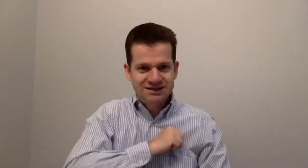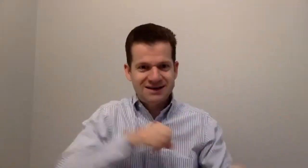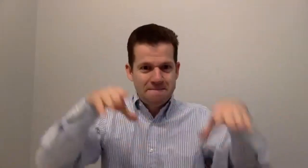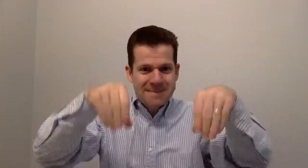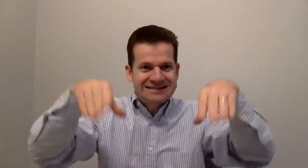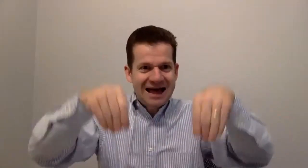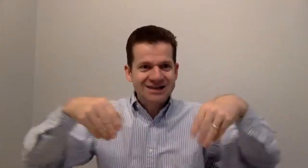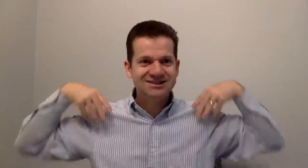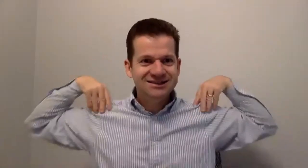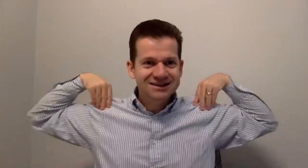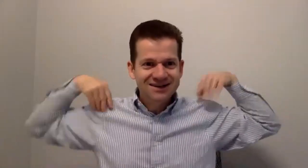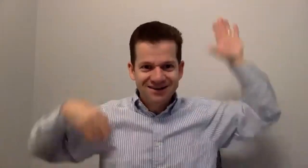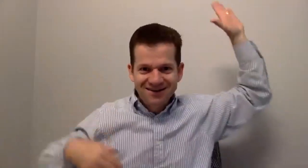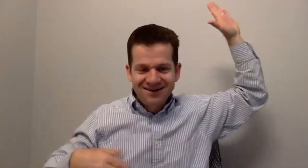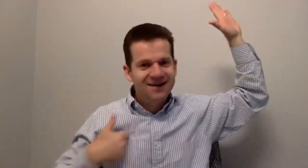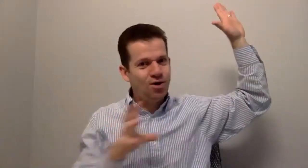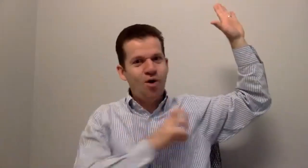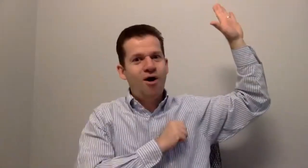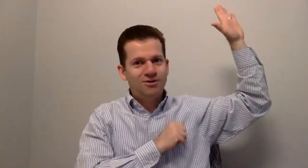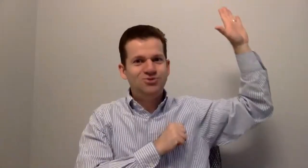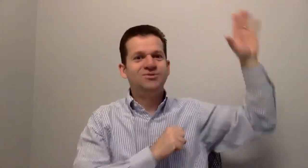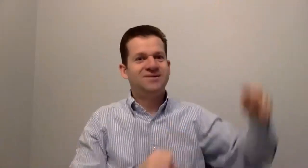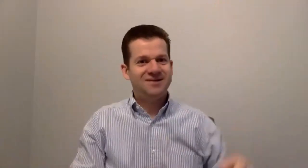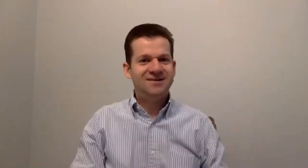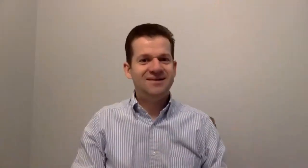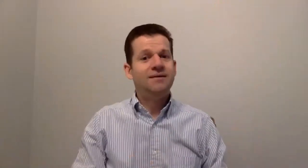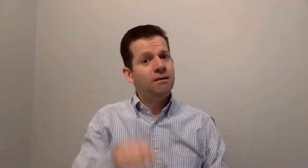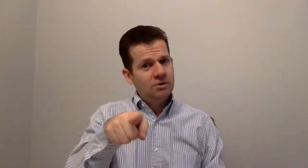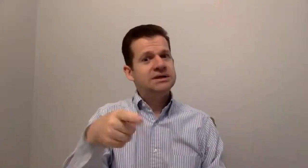Gosta? Massagem? Eu gosto. Você?